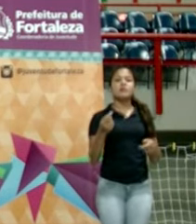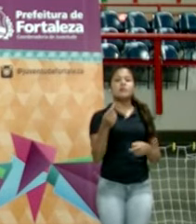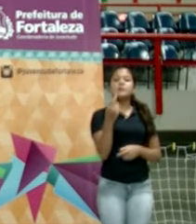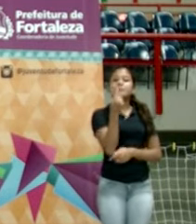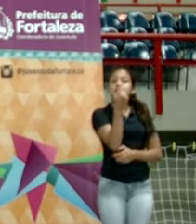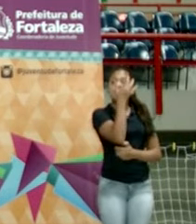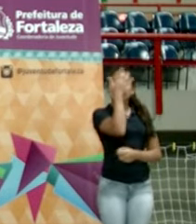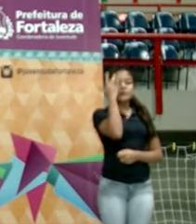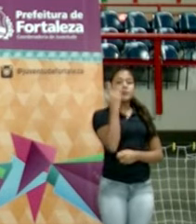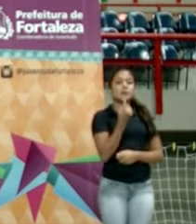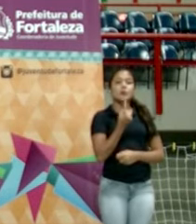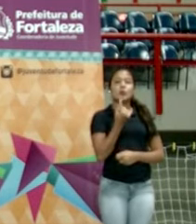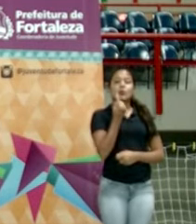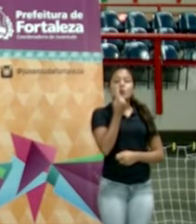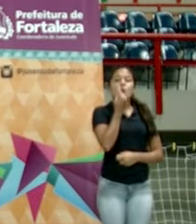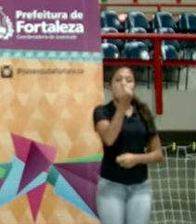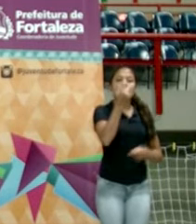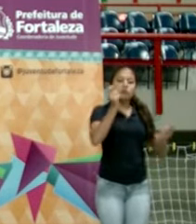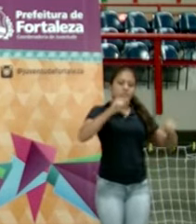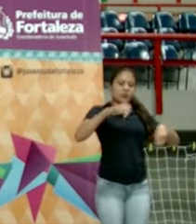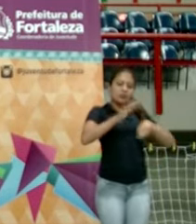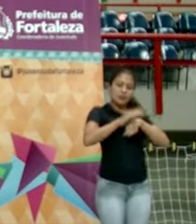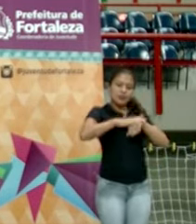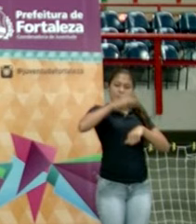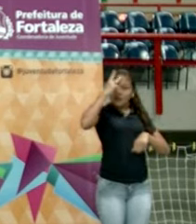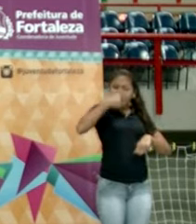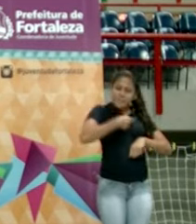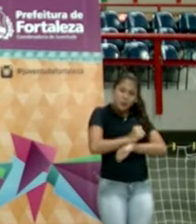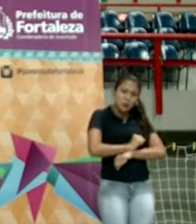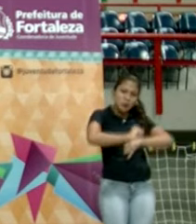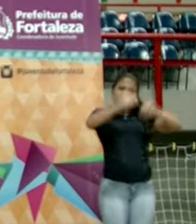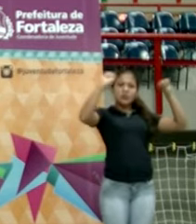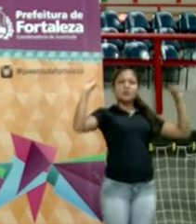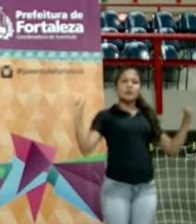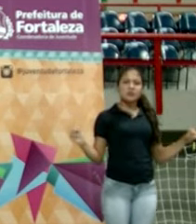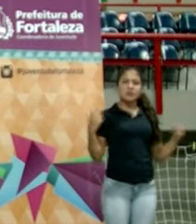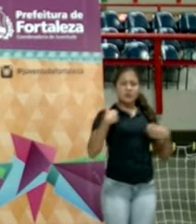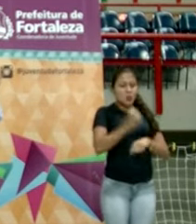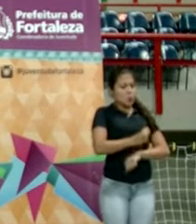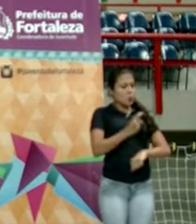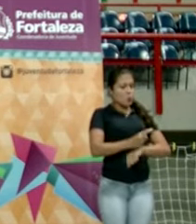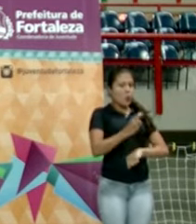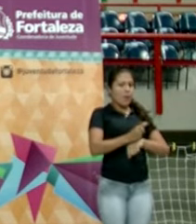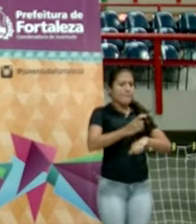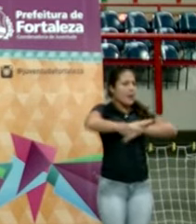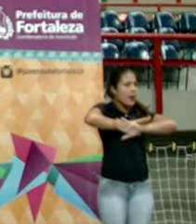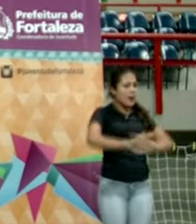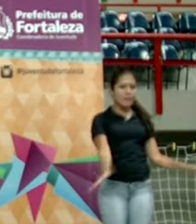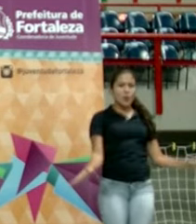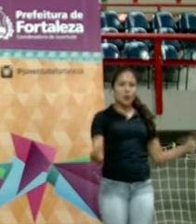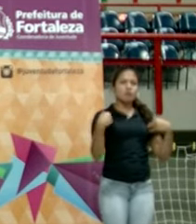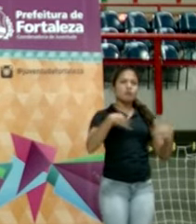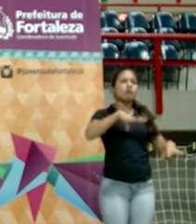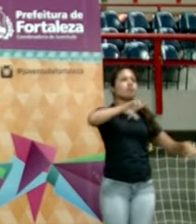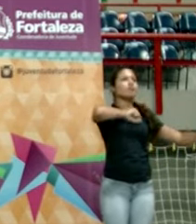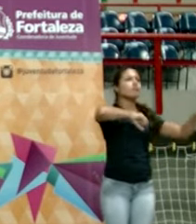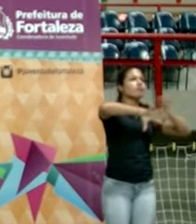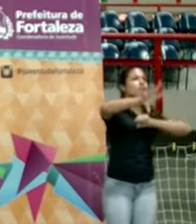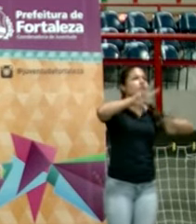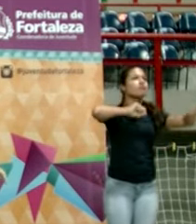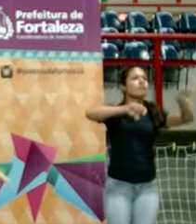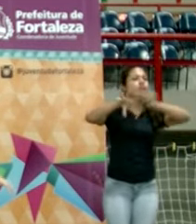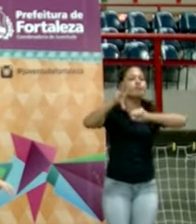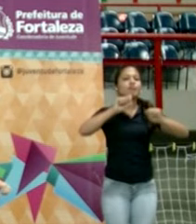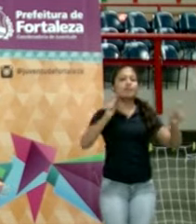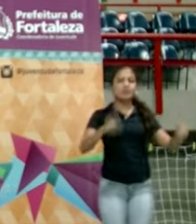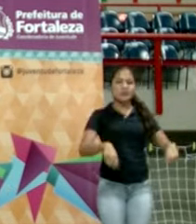indivíduo sozinho é que ele pode se libertar da ignorância através, obviamente, da razão e buscar o conhecimento. Eu não posso